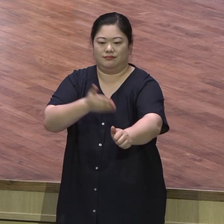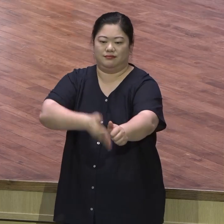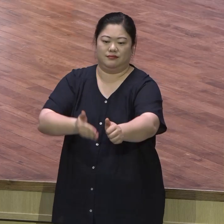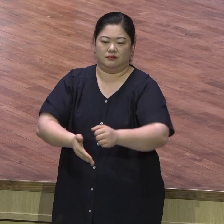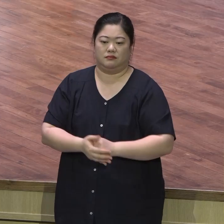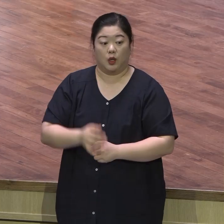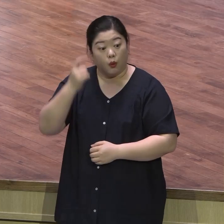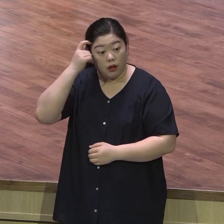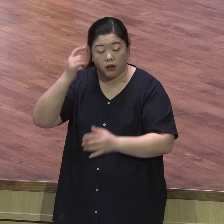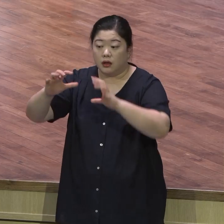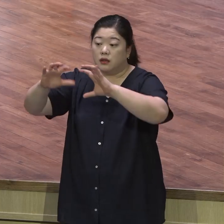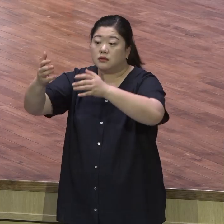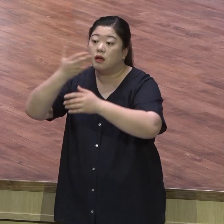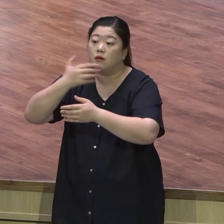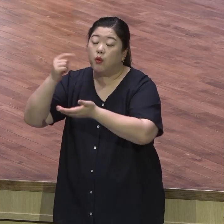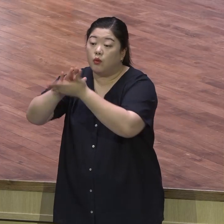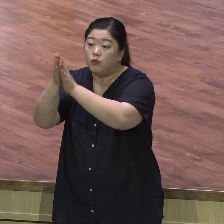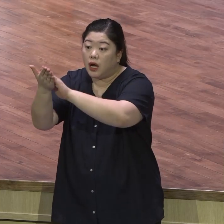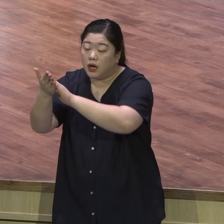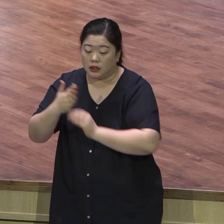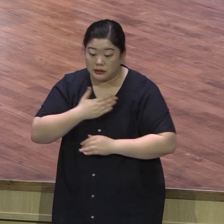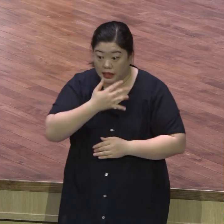절대 못합니다